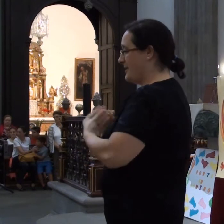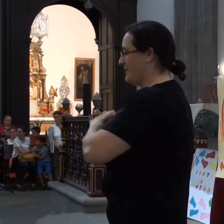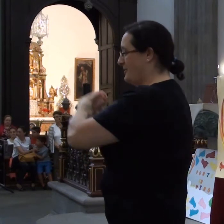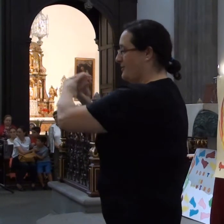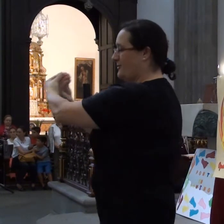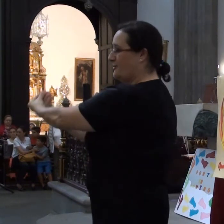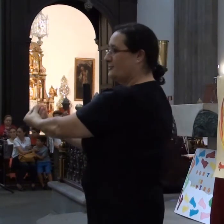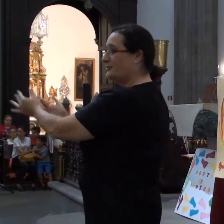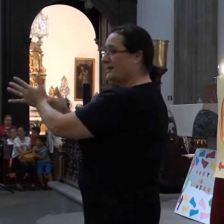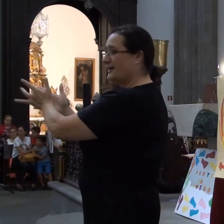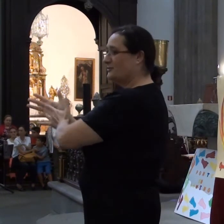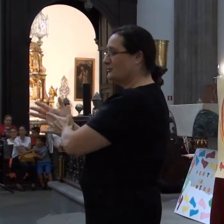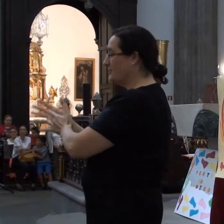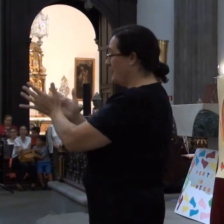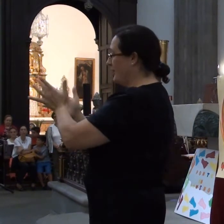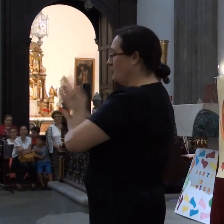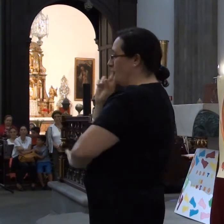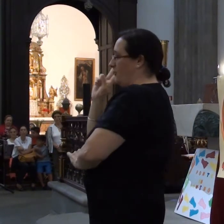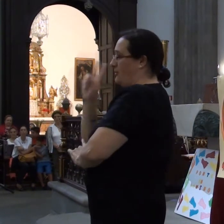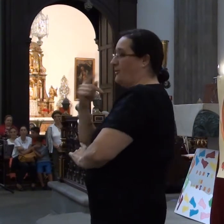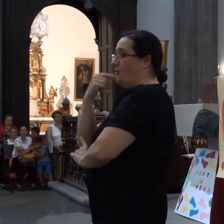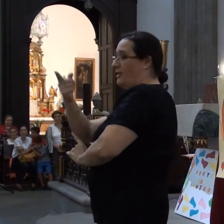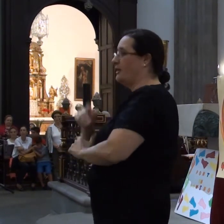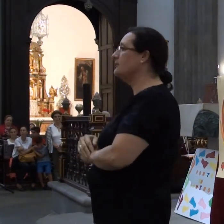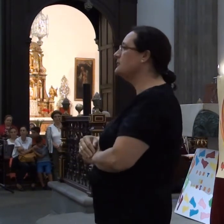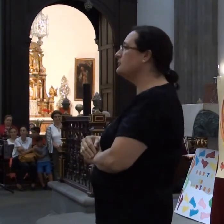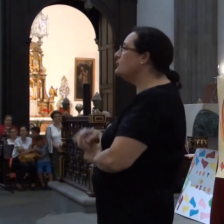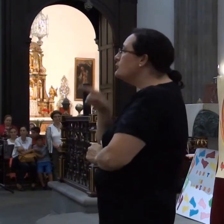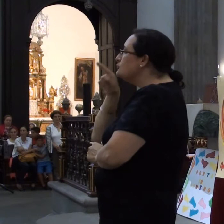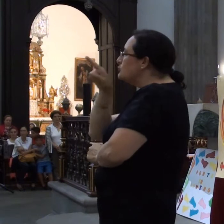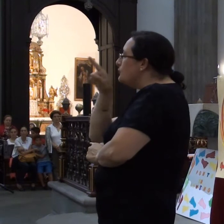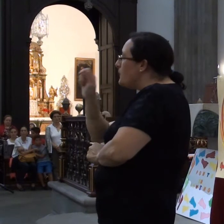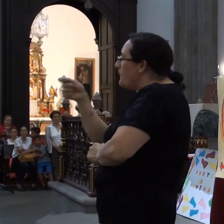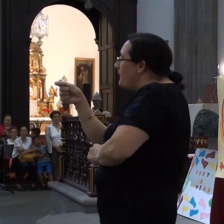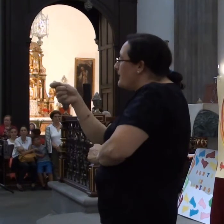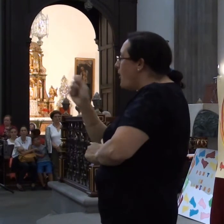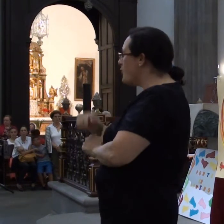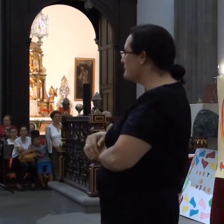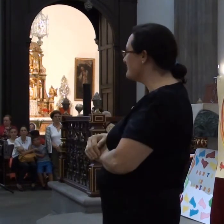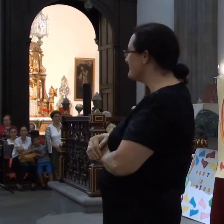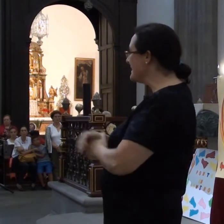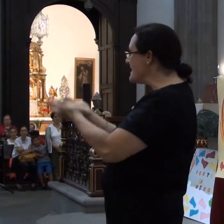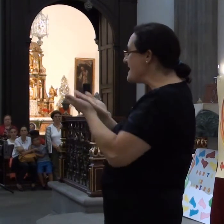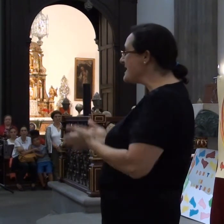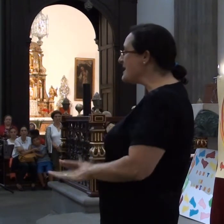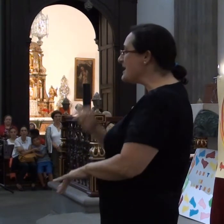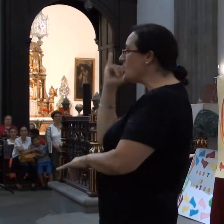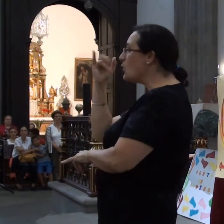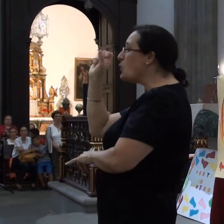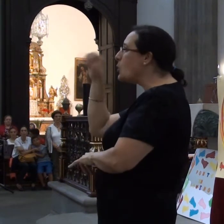Jesús mirandolo Jesús le dijo tú eres Simón El hijo de Juan